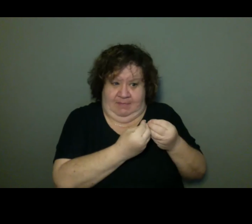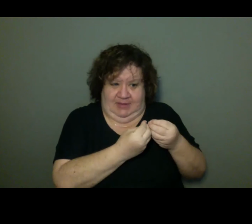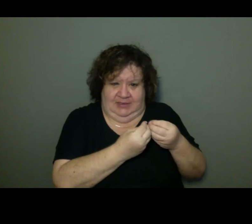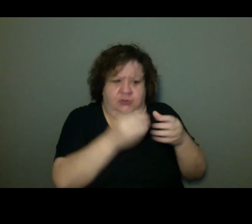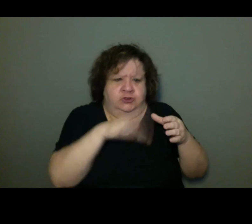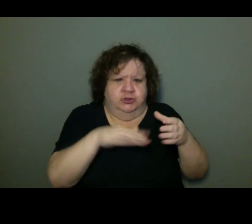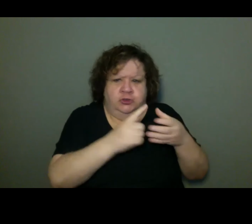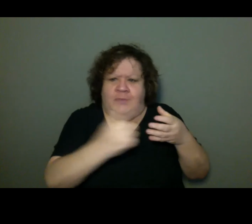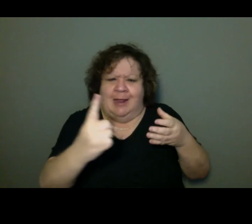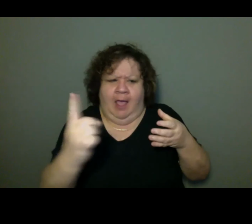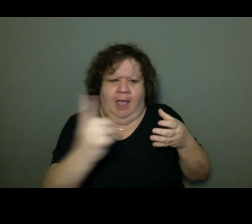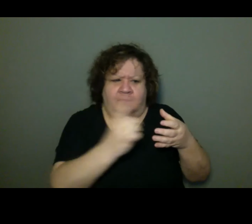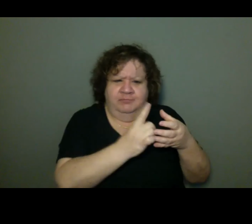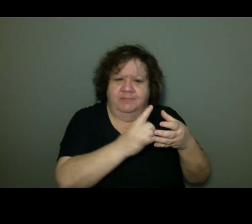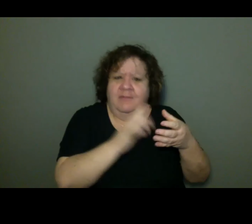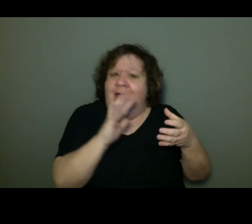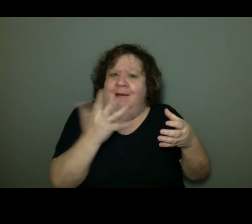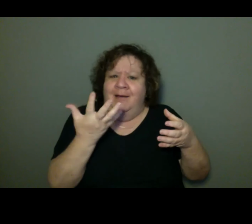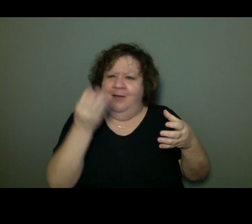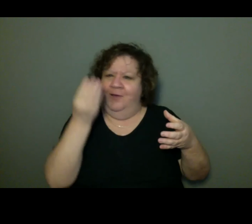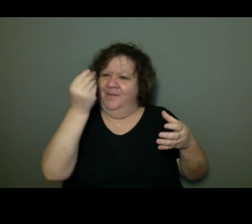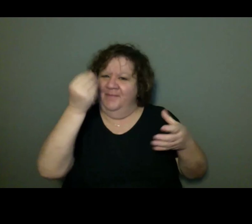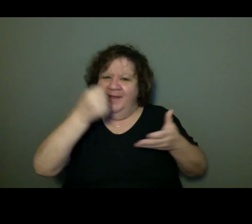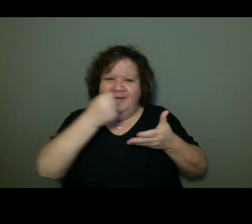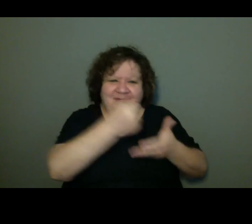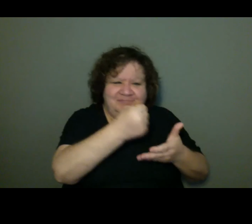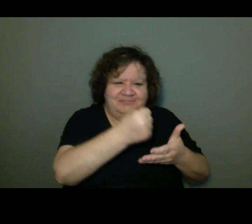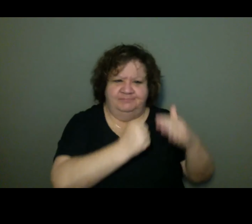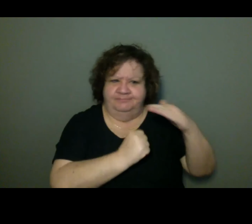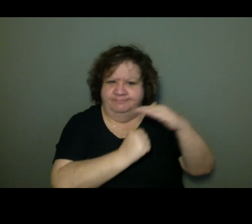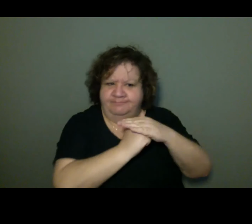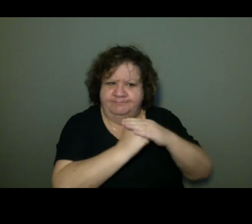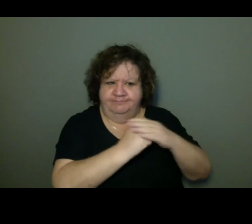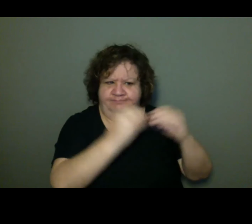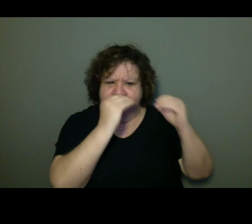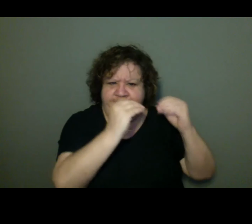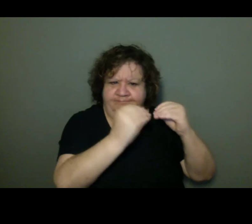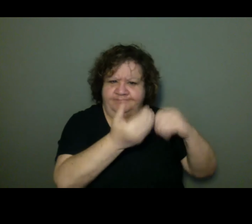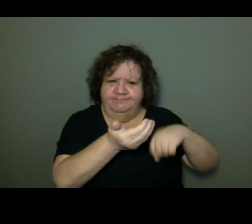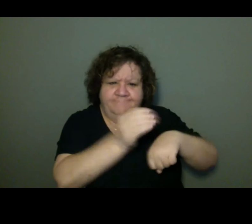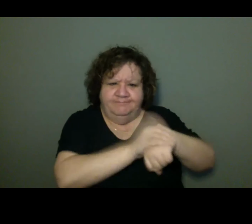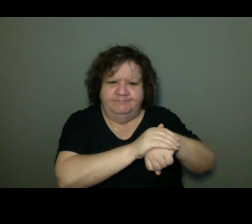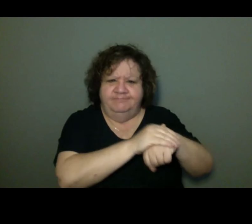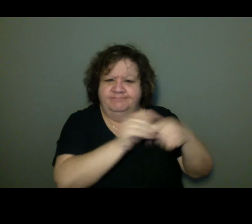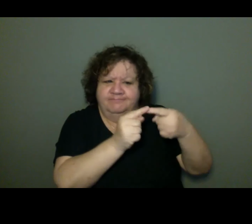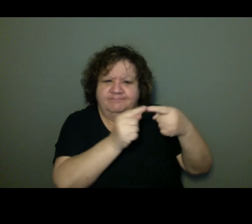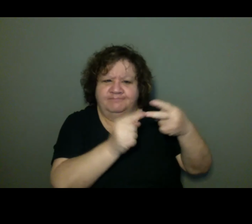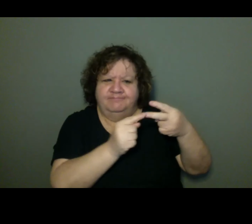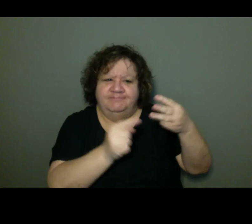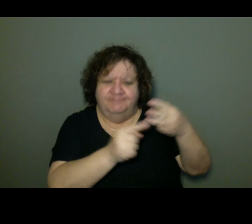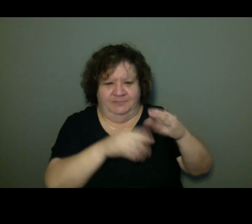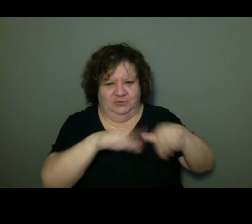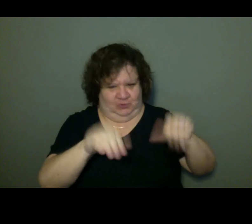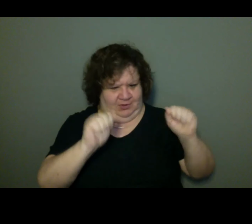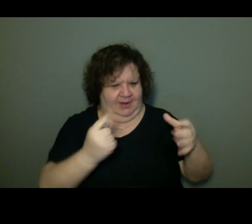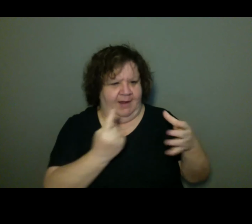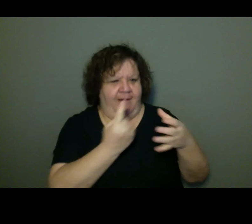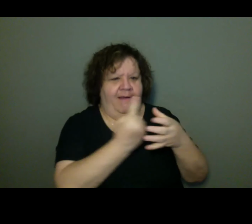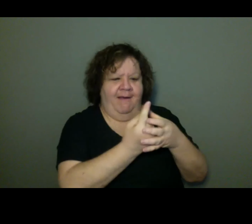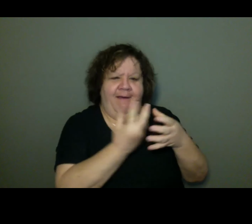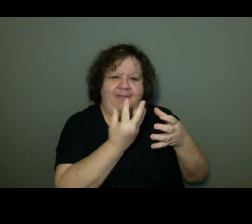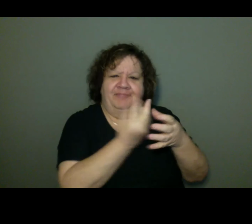intervención rápida, las subvenciones. Y todo ello a menudo conduce a una mayor reunificación de